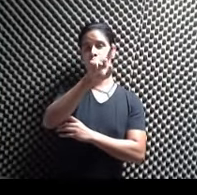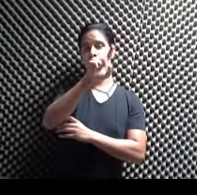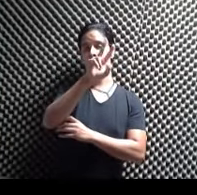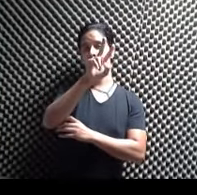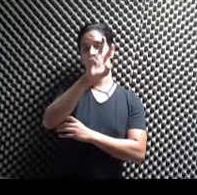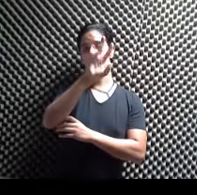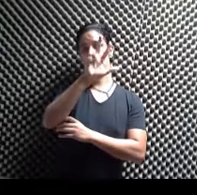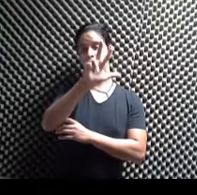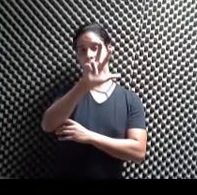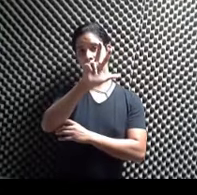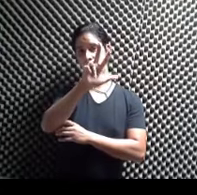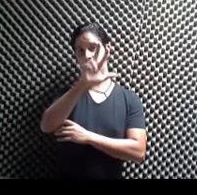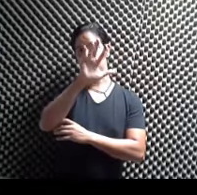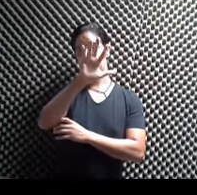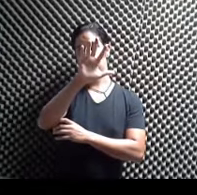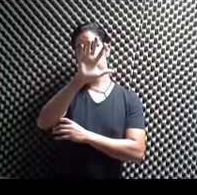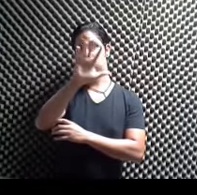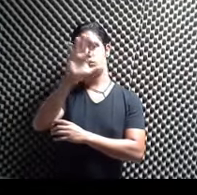787-723-1355 o pues